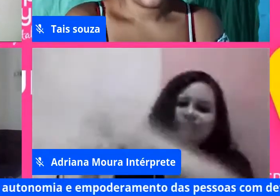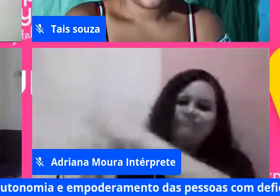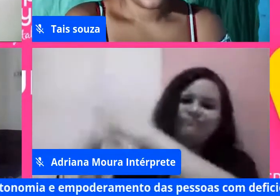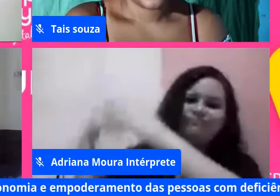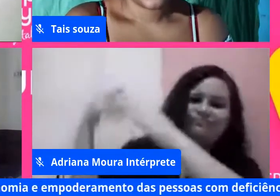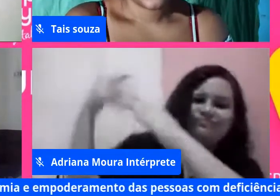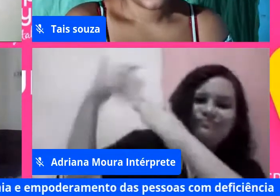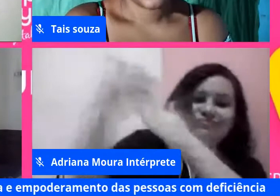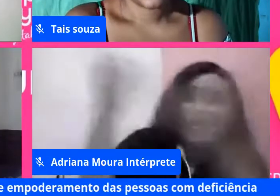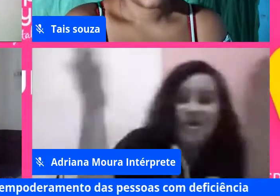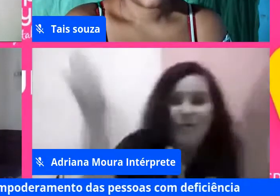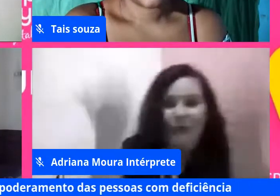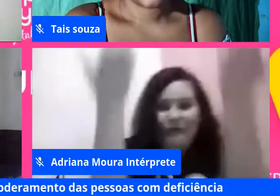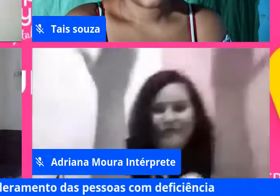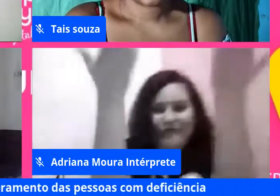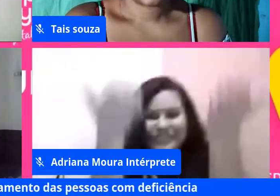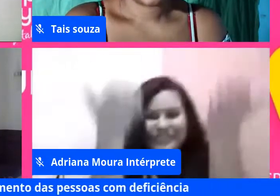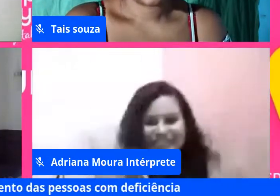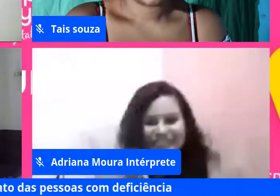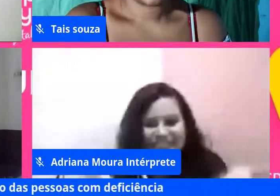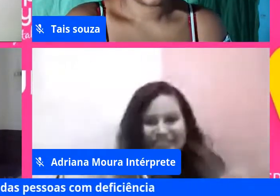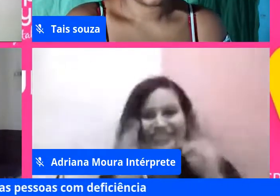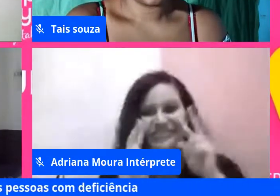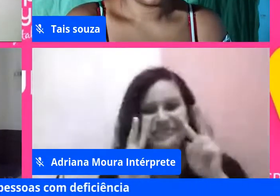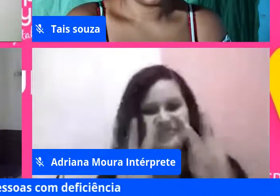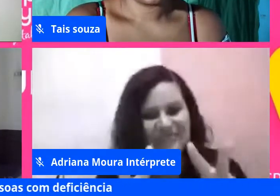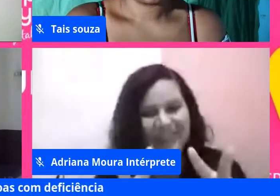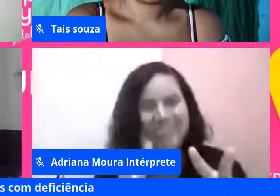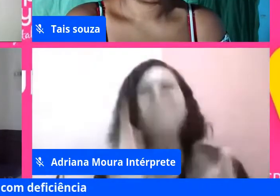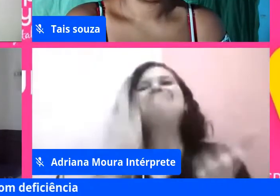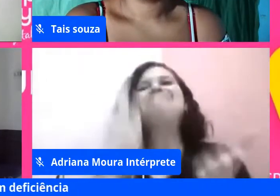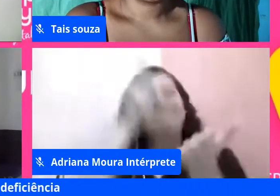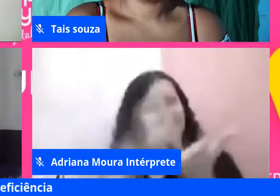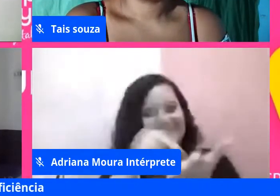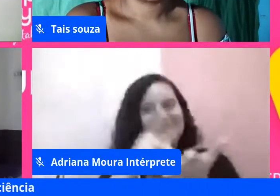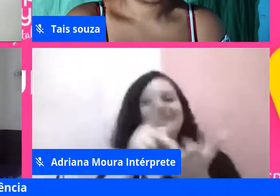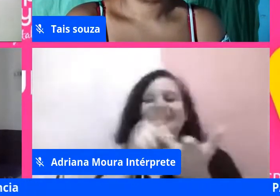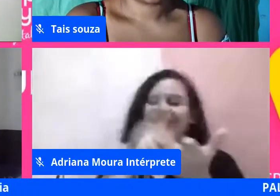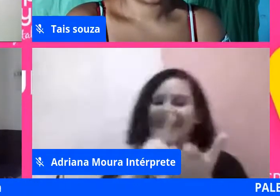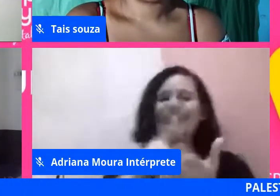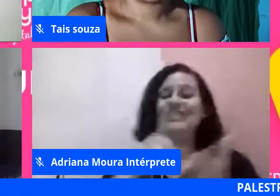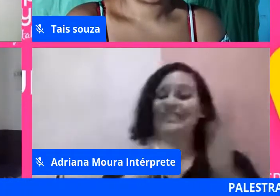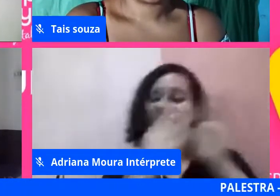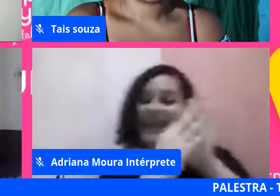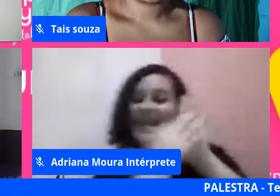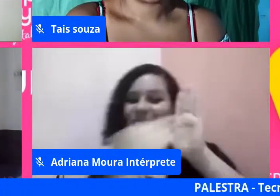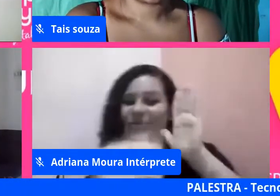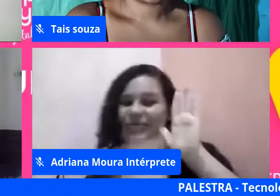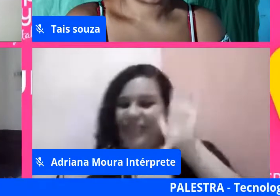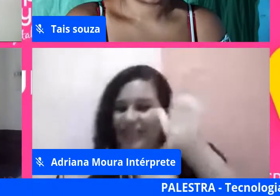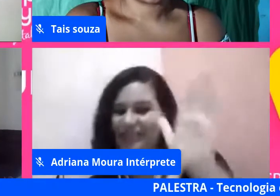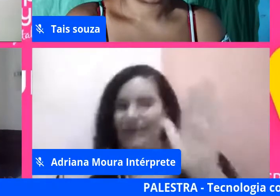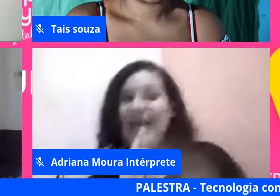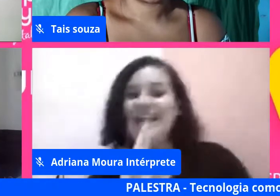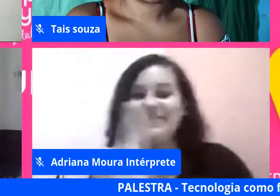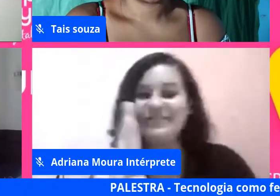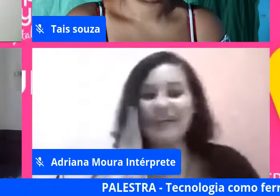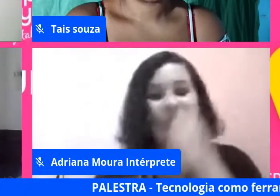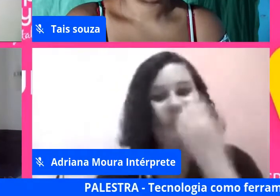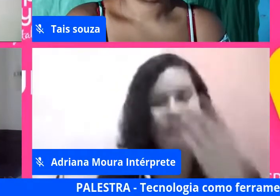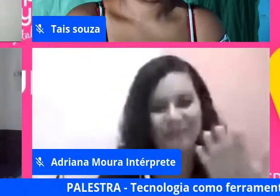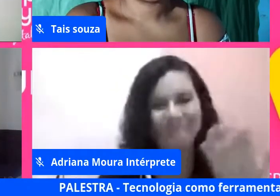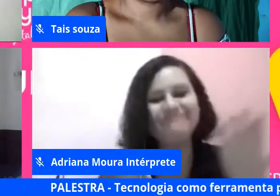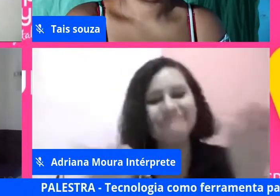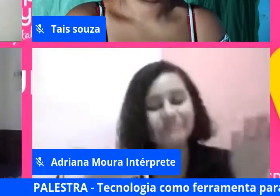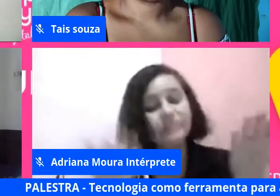a gente consegue hoje ter o resultado. Então, assim, se eu imaginasse